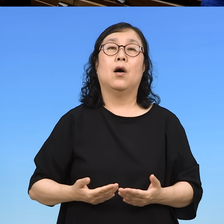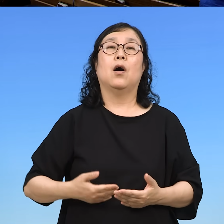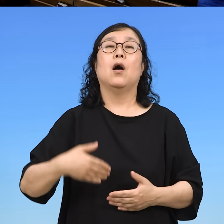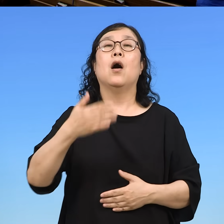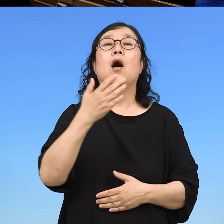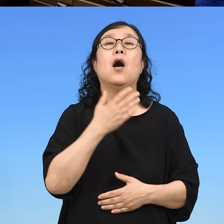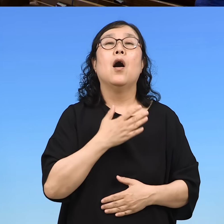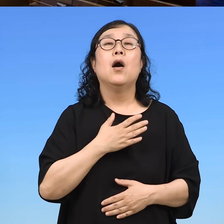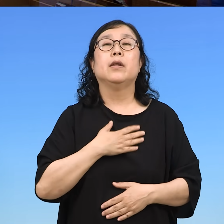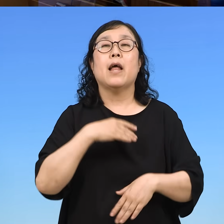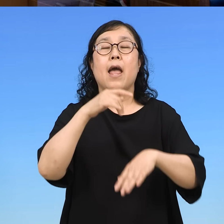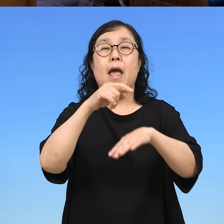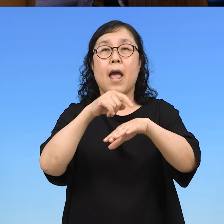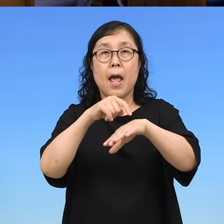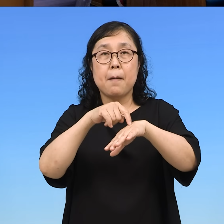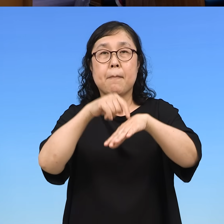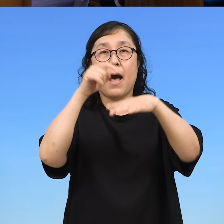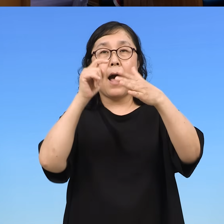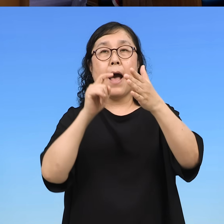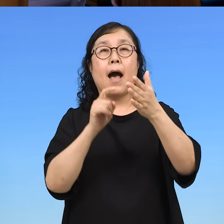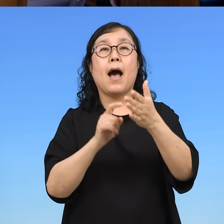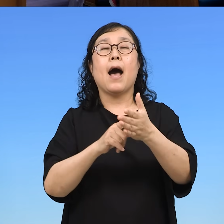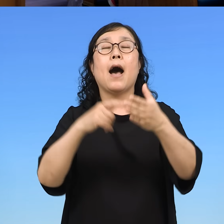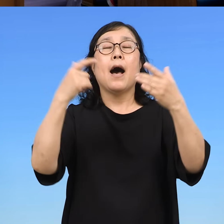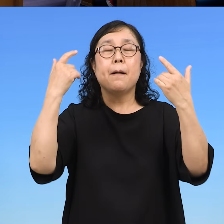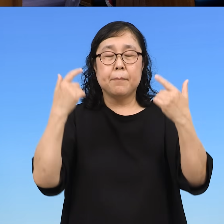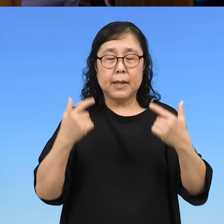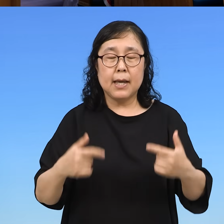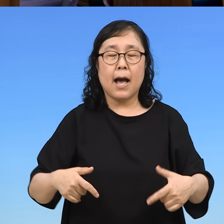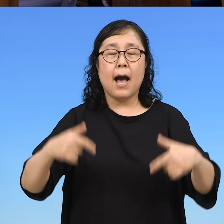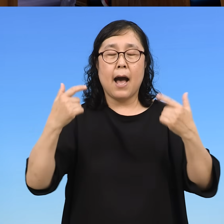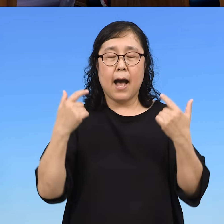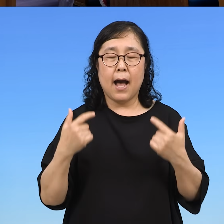내 마음이 항상 편한지